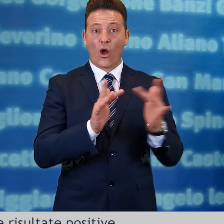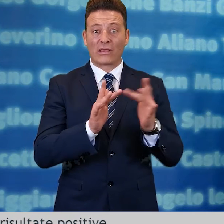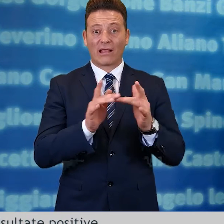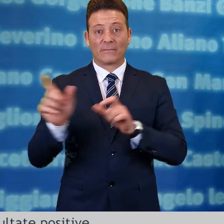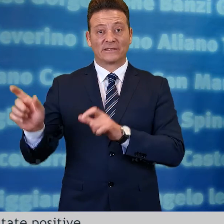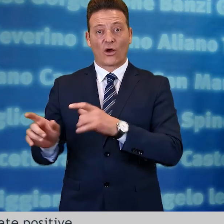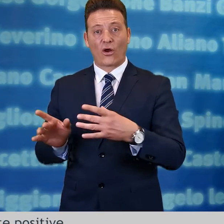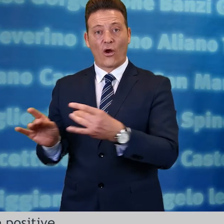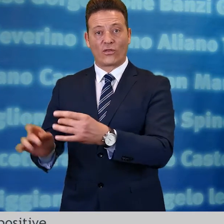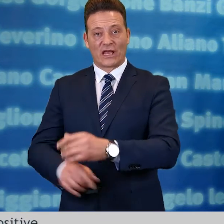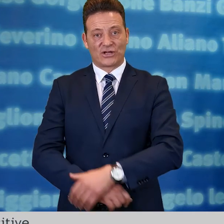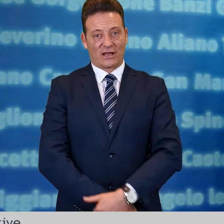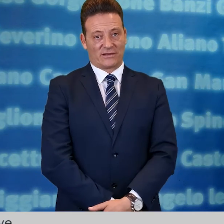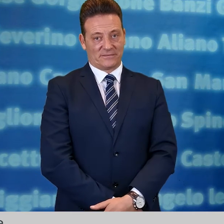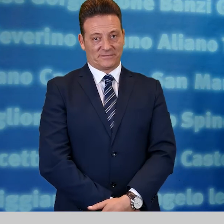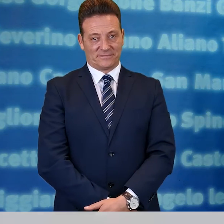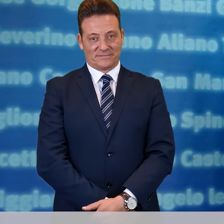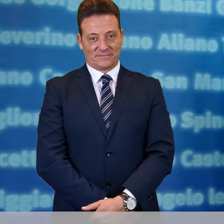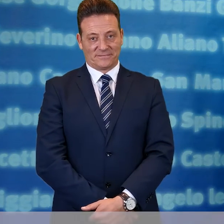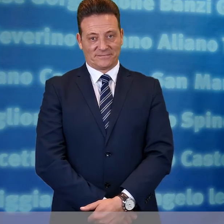dalle persone risultate positive